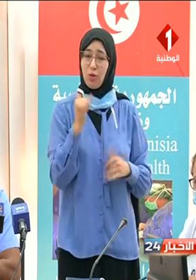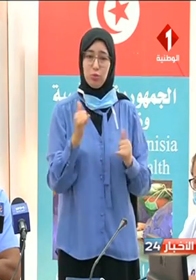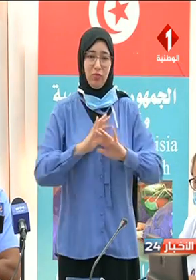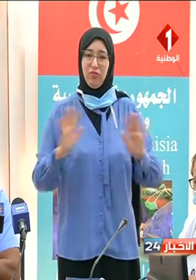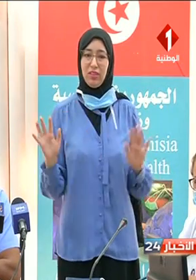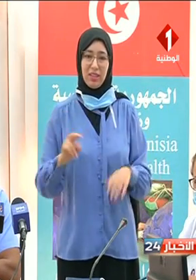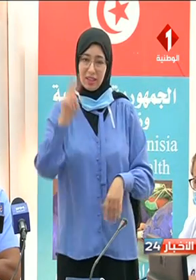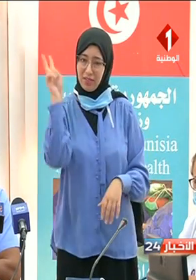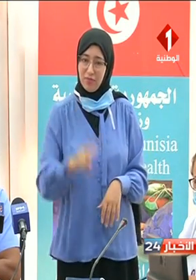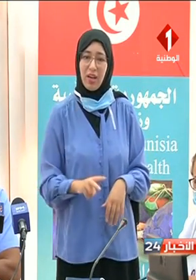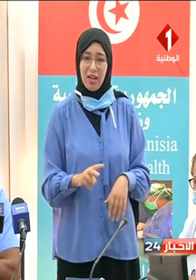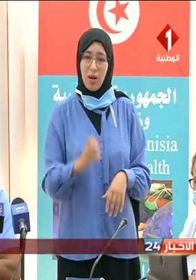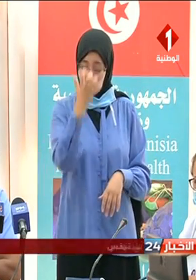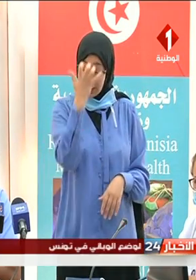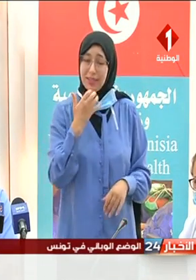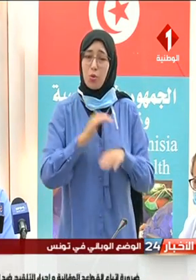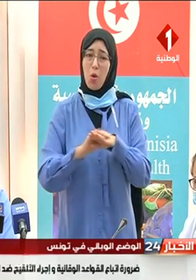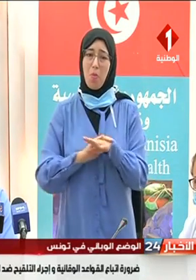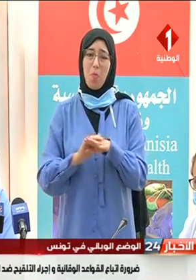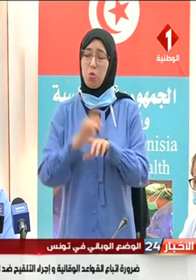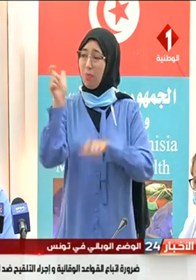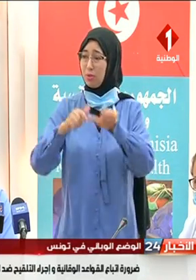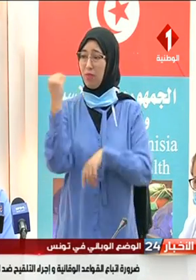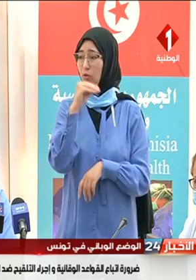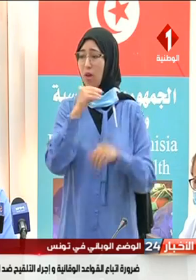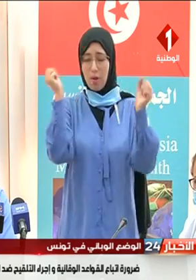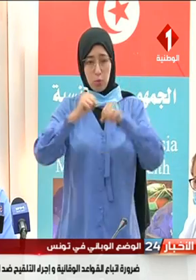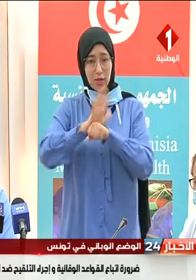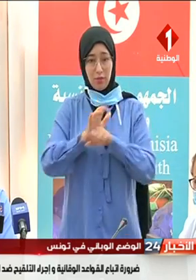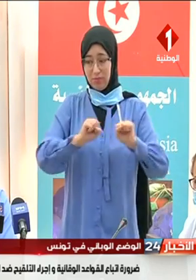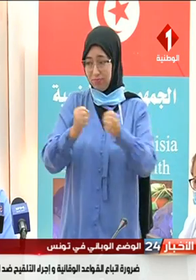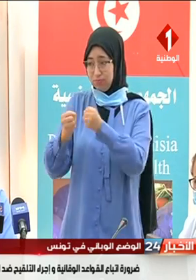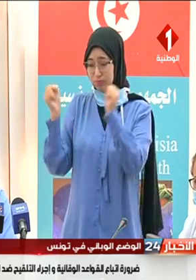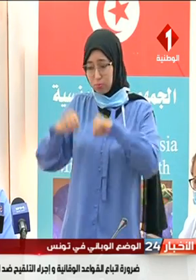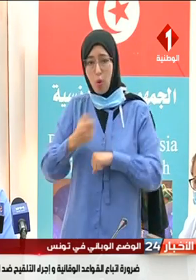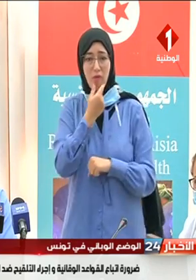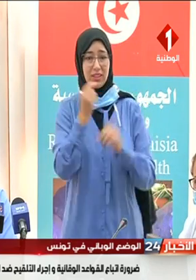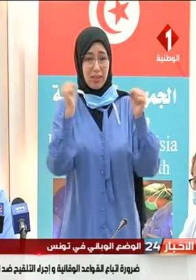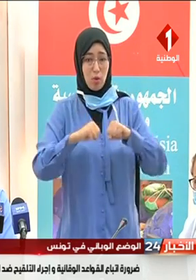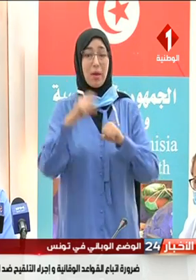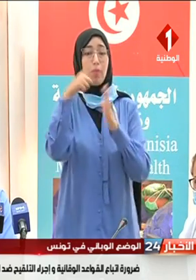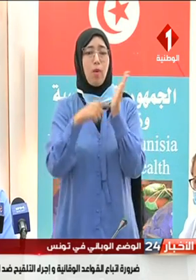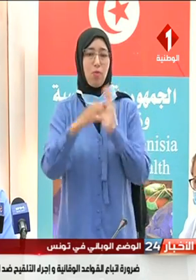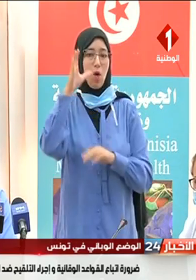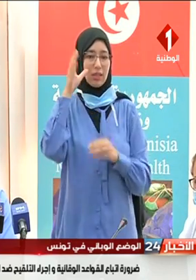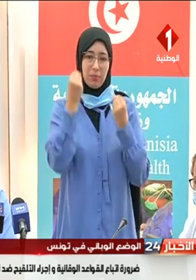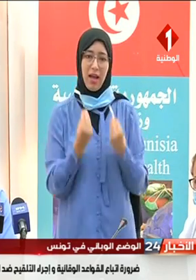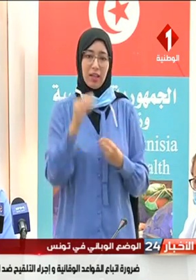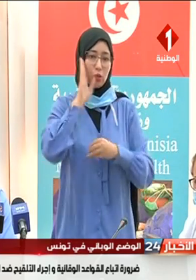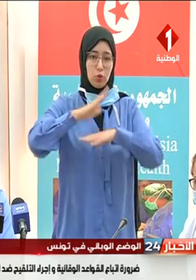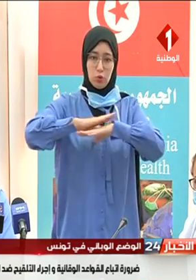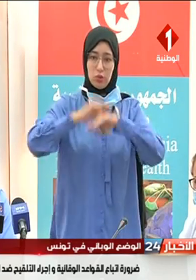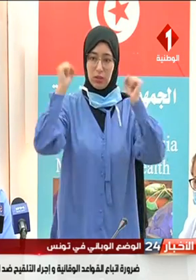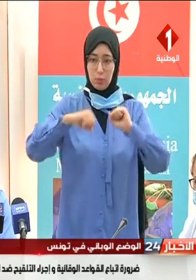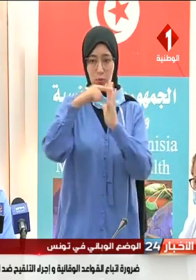ياخذوها على محمل الجد وراح ونجم طوق الفيروس اذا كان بتابعوا مختلف التوصيات اللي موجوده